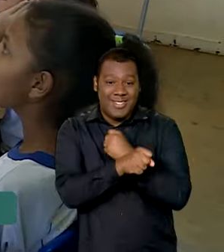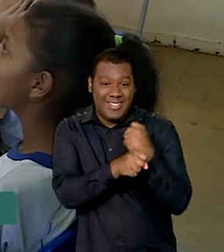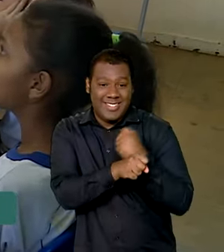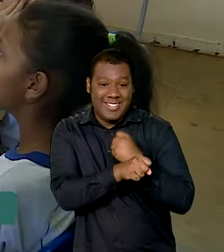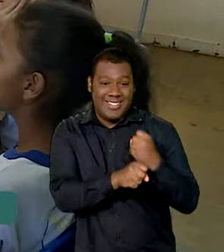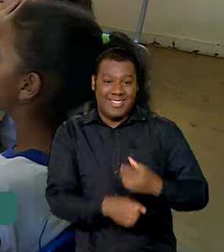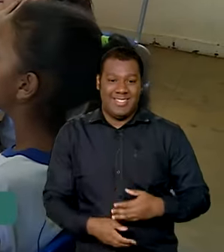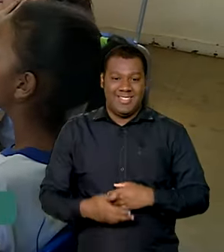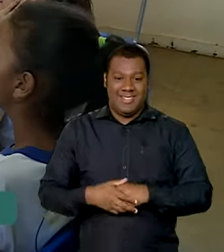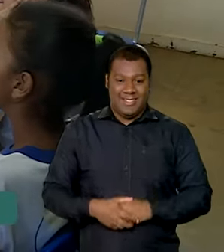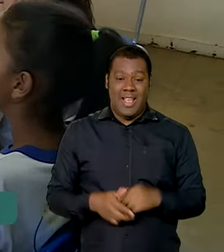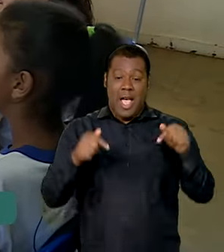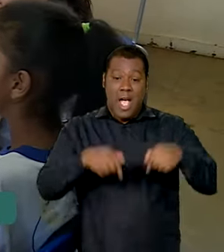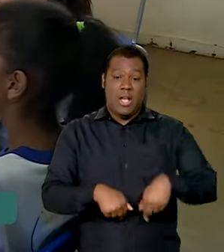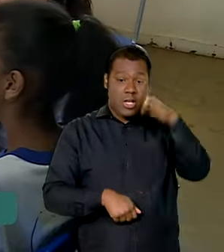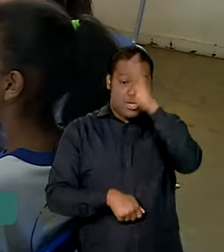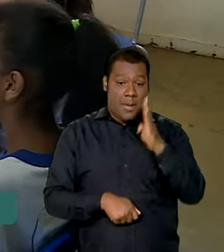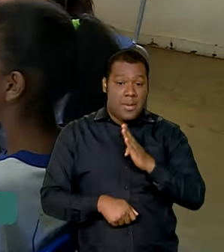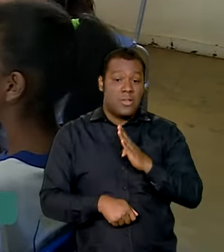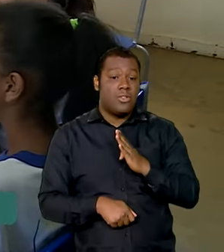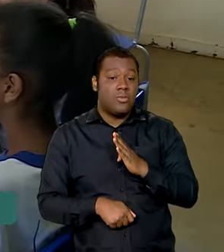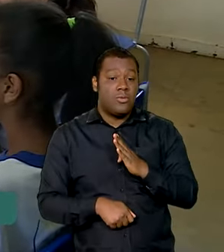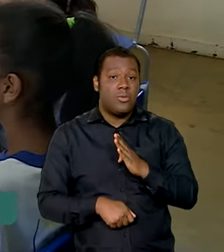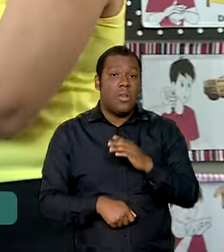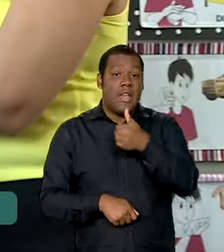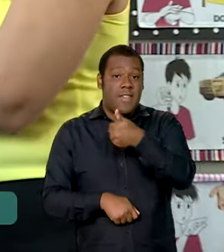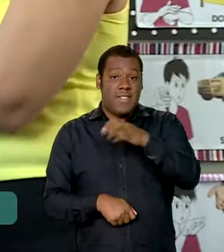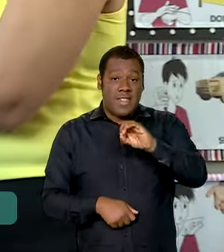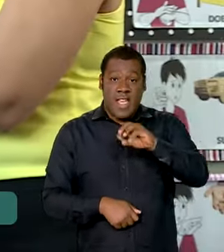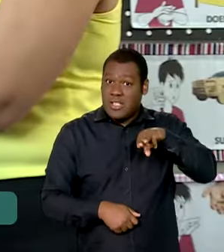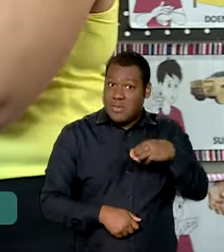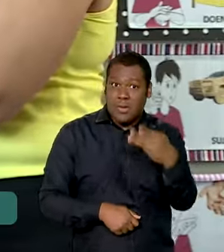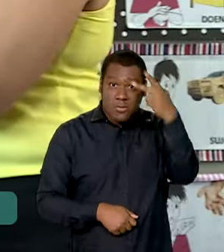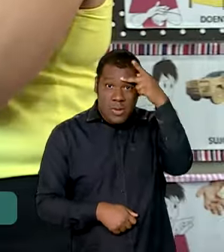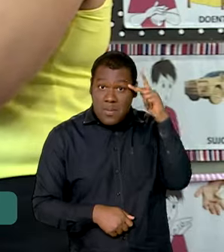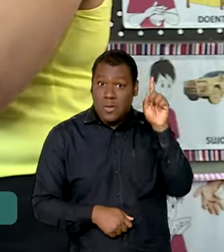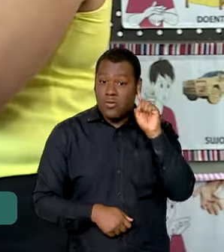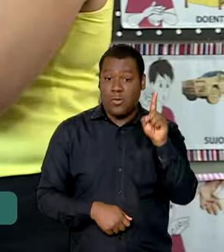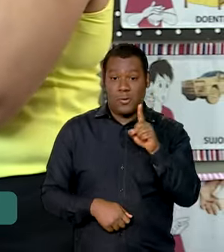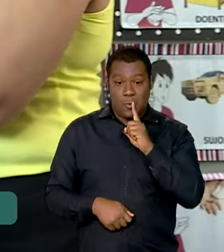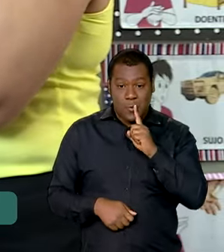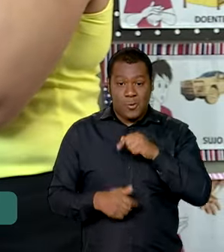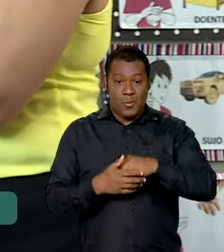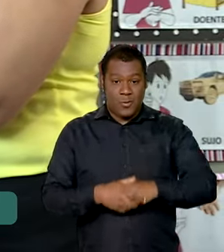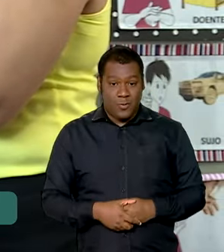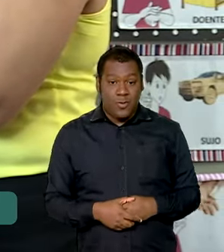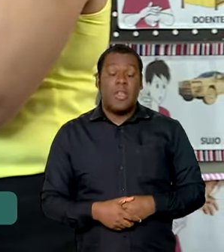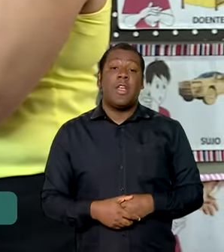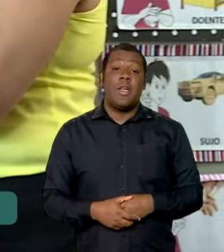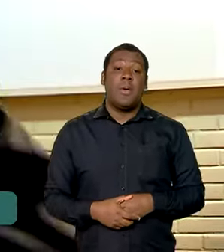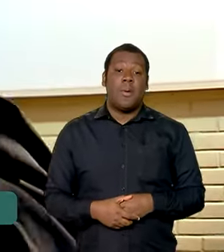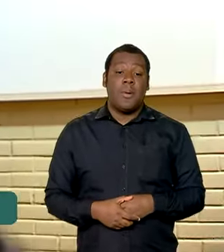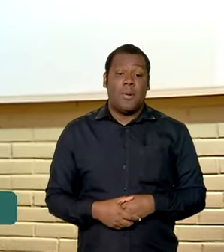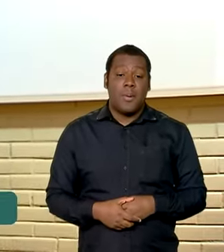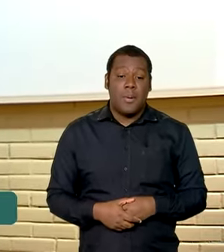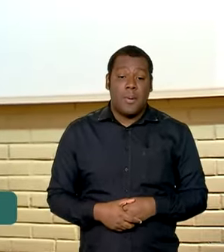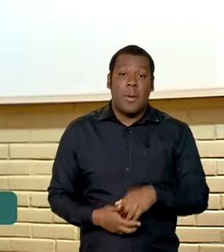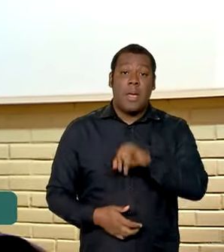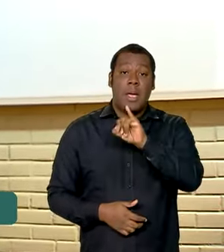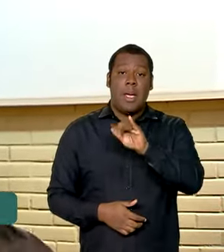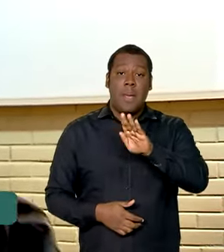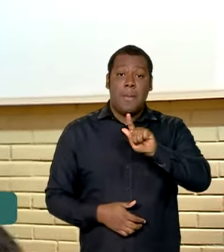Existem no Brasil cerca de 10 milhões de pessoas surdas, de acordo com o Instituto Brasileiro de